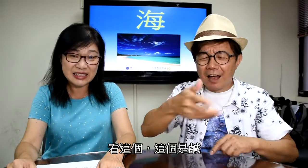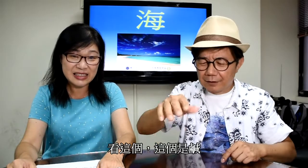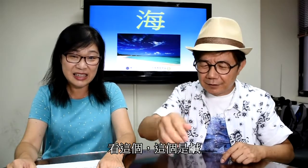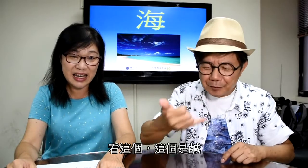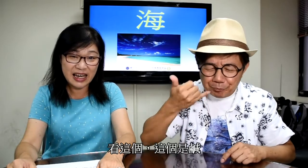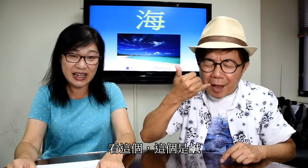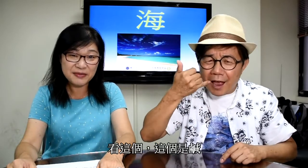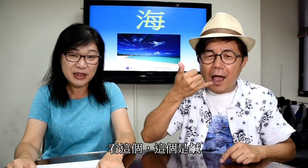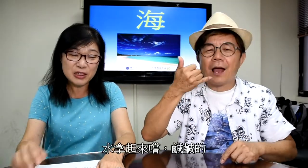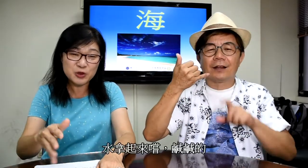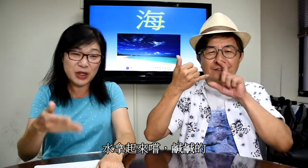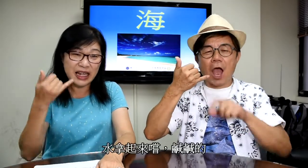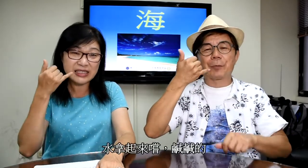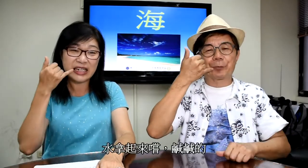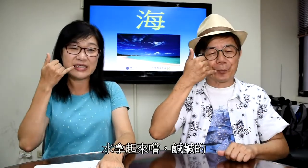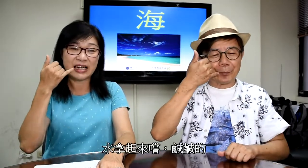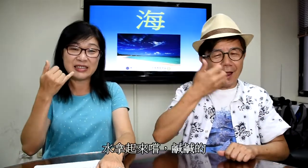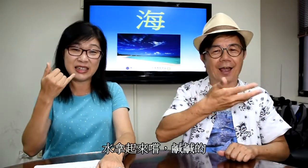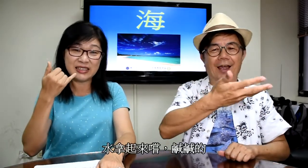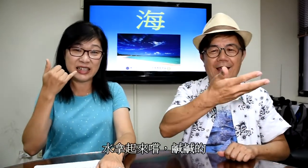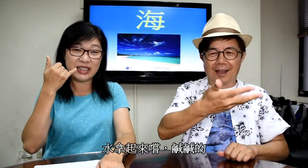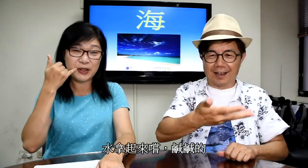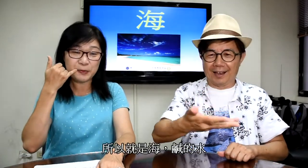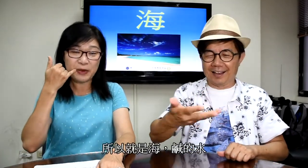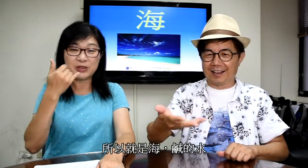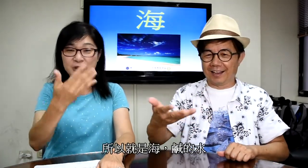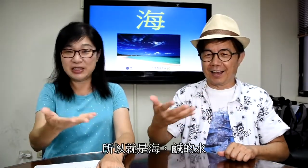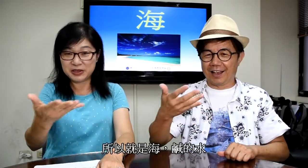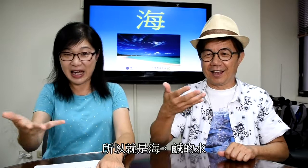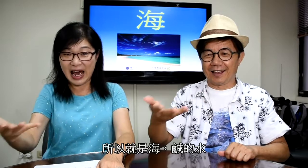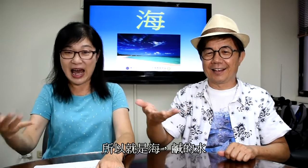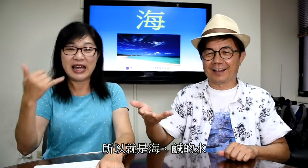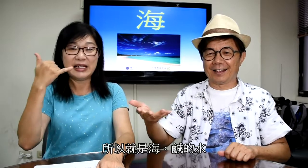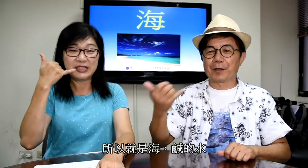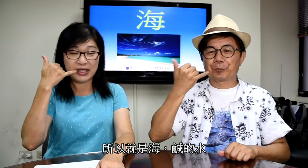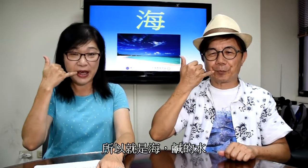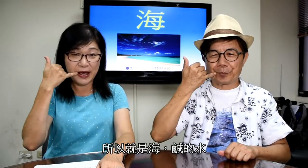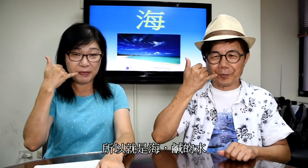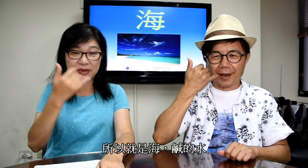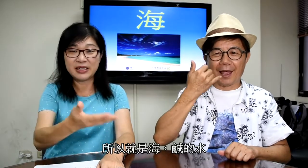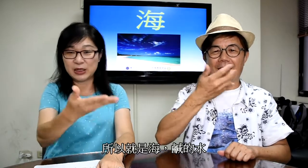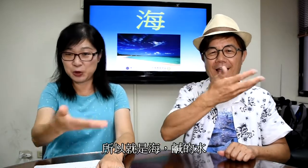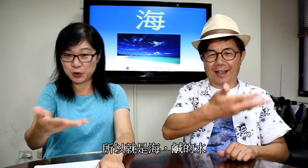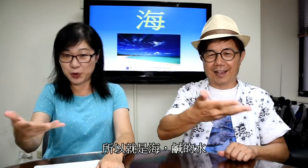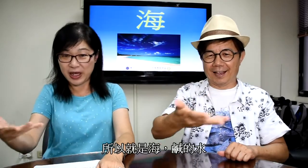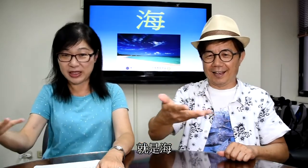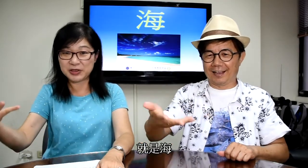咸，水拿起来尝咸咸的，所以就是海， 咸的水就是